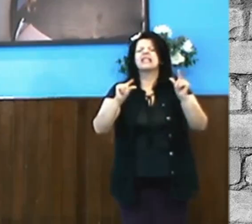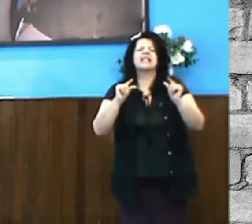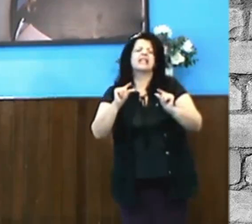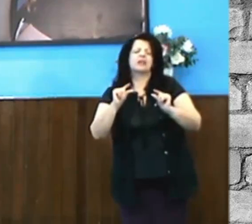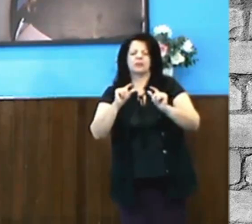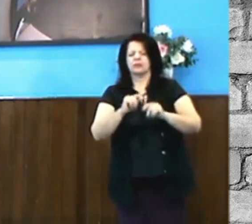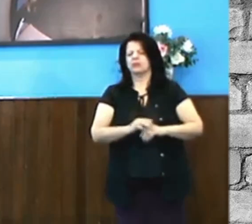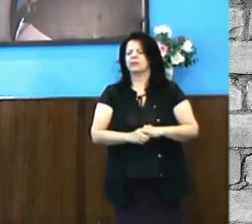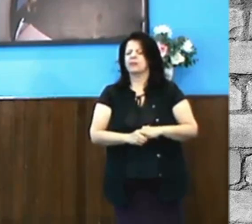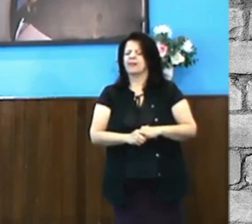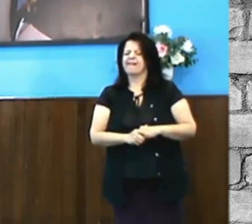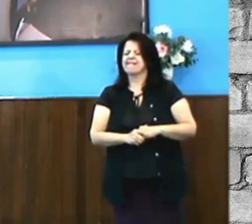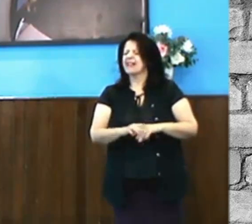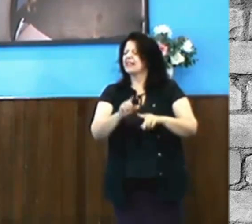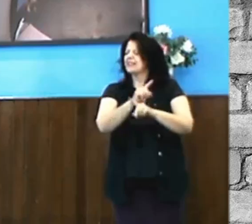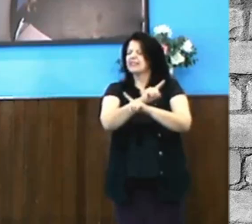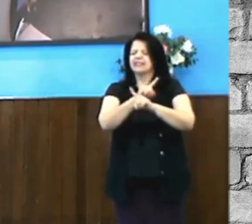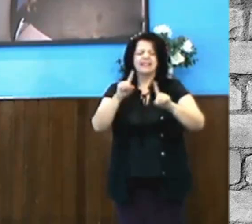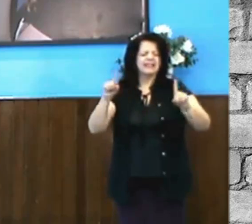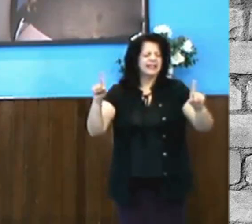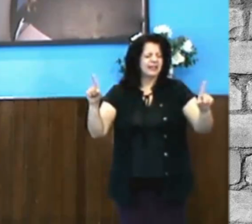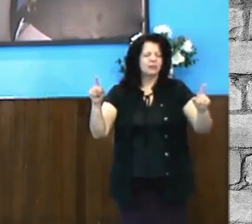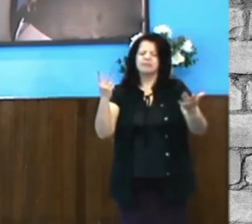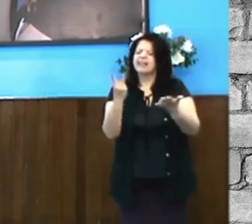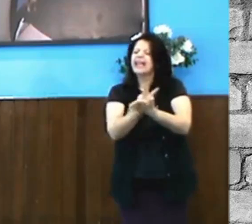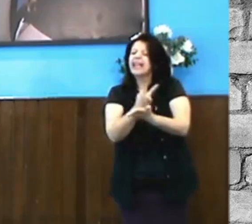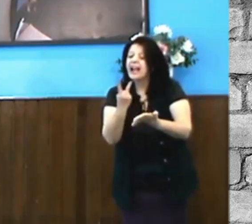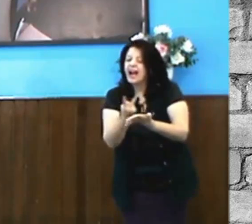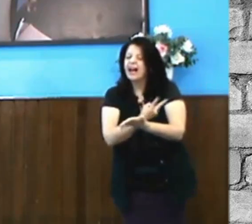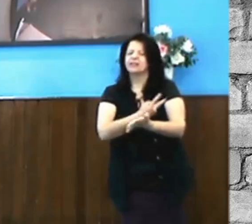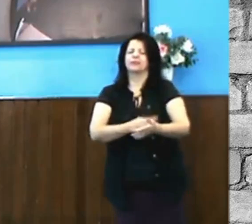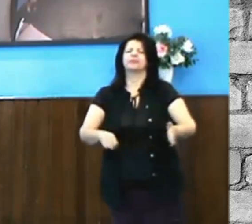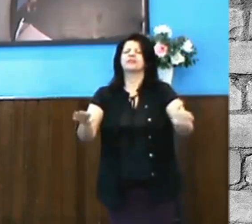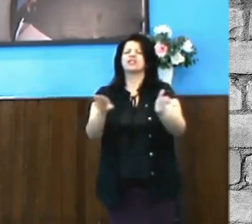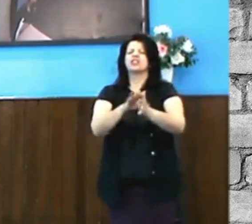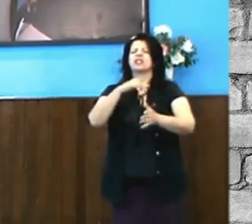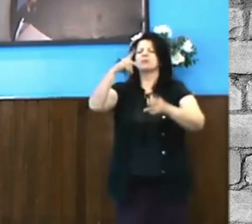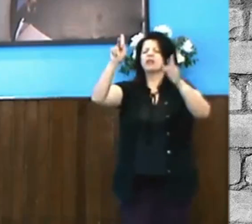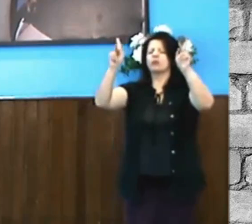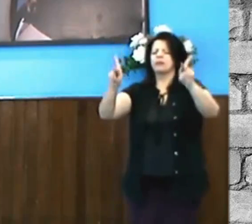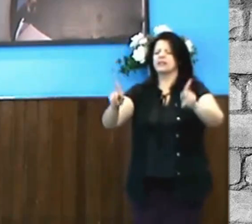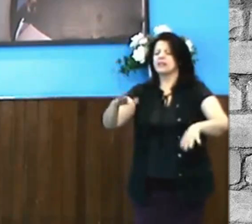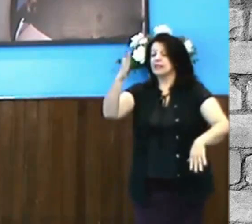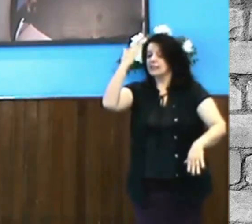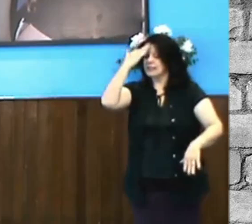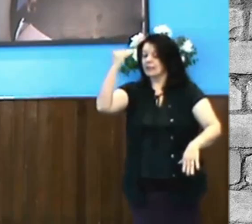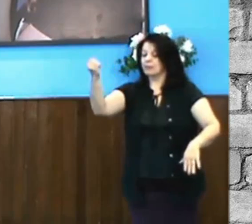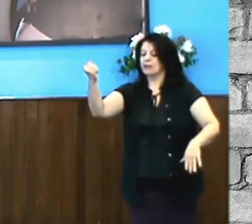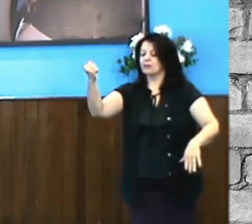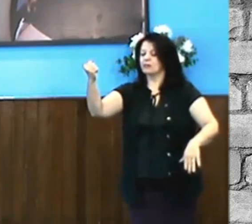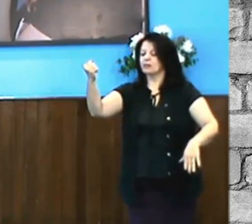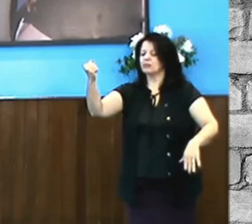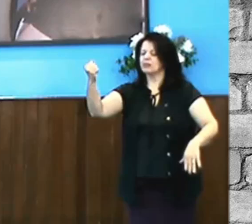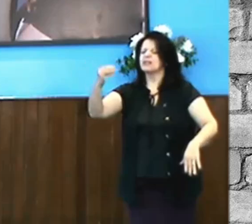vítimas. Não é essa a nossa postura. Chegamos diante de Ti sabendo que